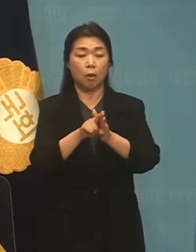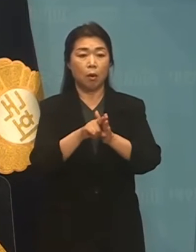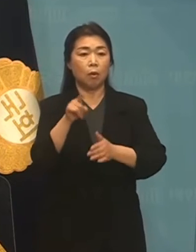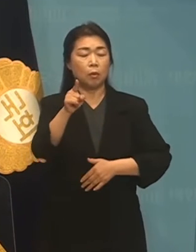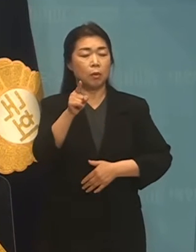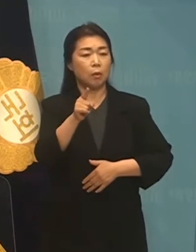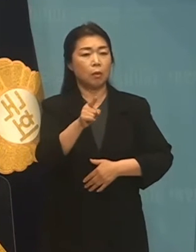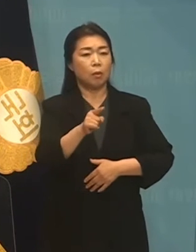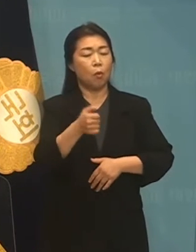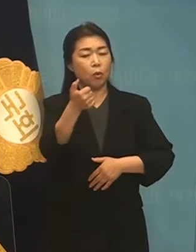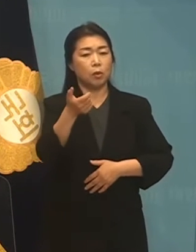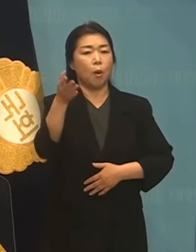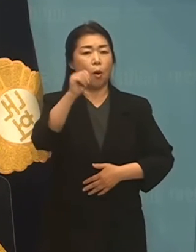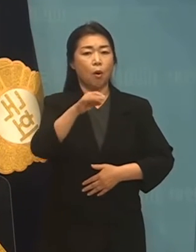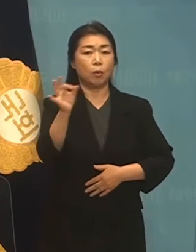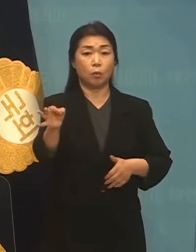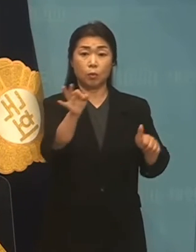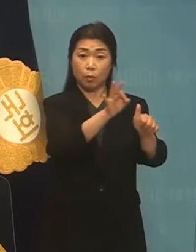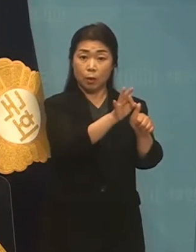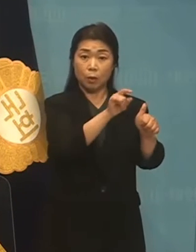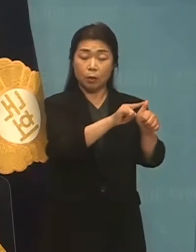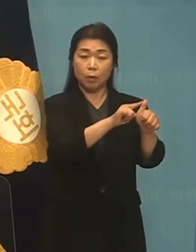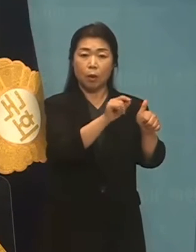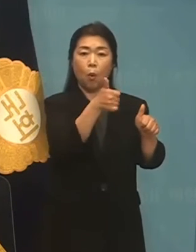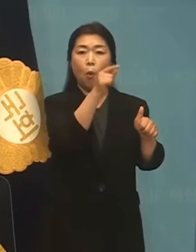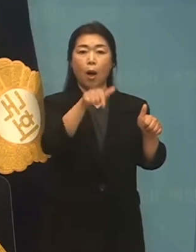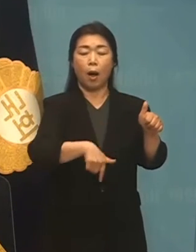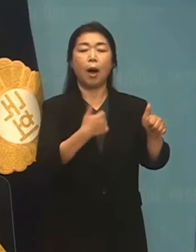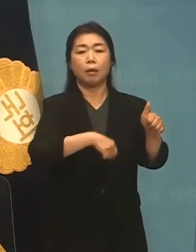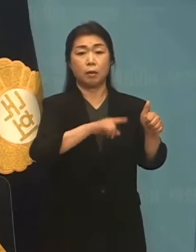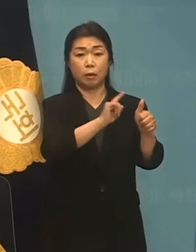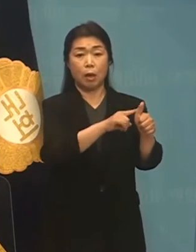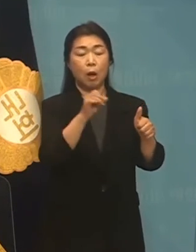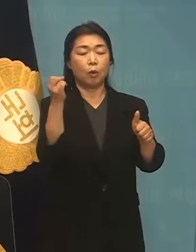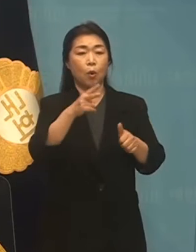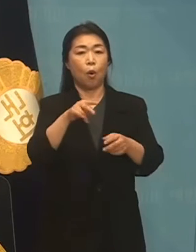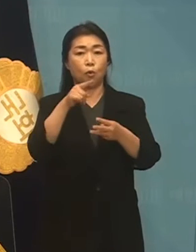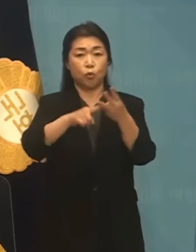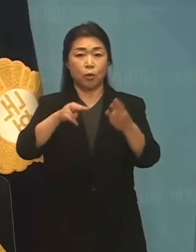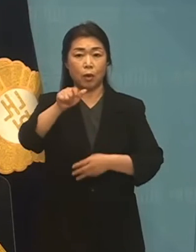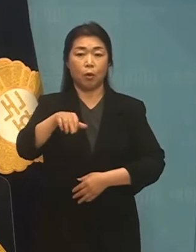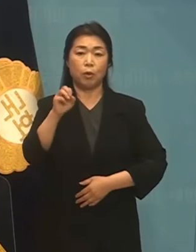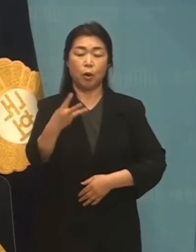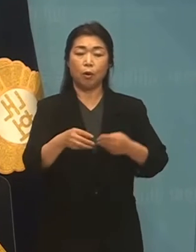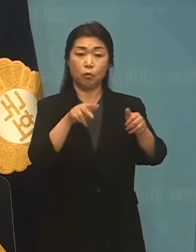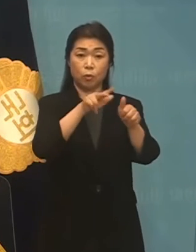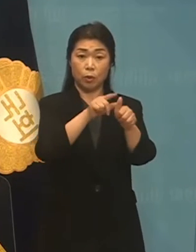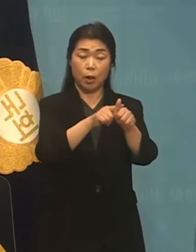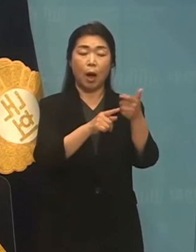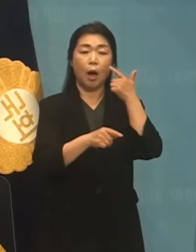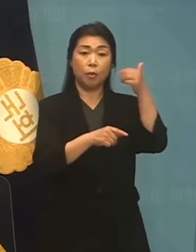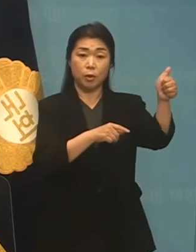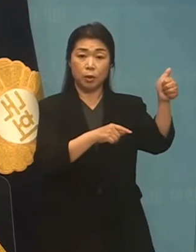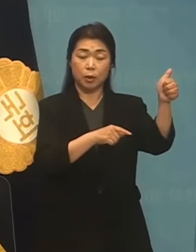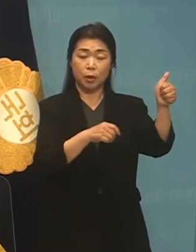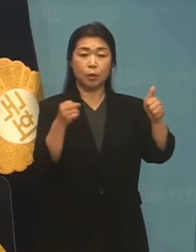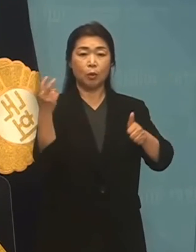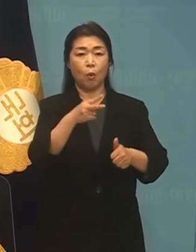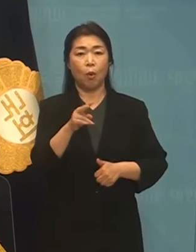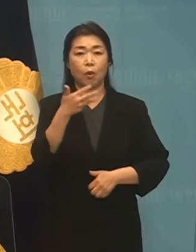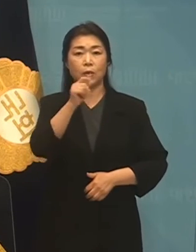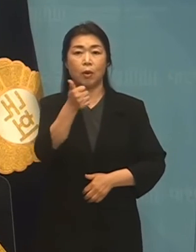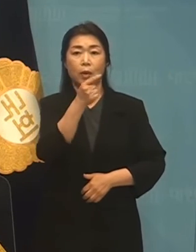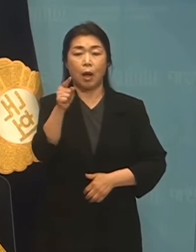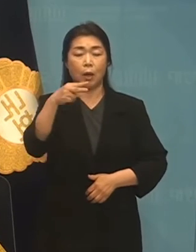대유로부터 50억을 받은 그의 아들을 비롯하여 윤석열 후보 아버지와 진매매를 한 것으로 알려진 천하동인